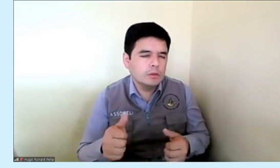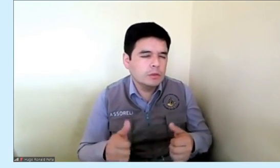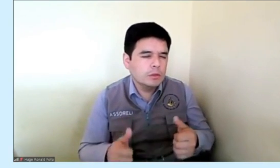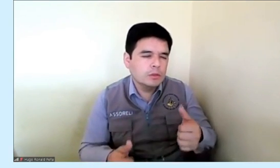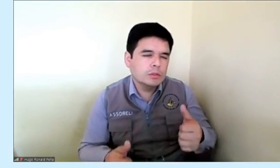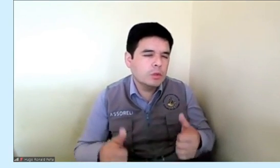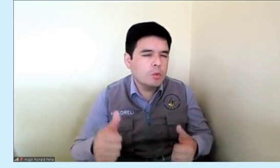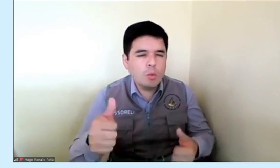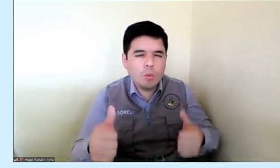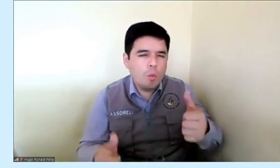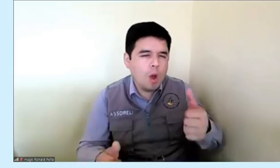Otro.